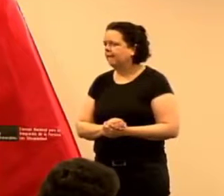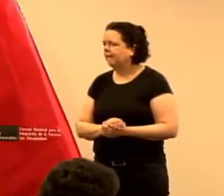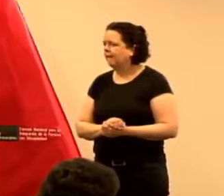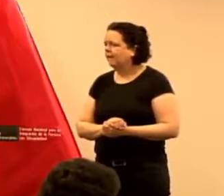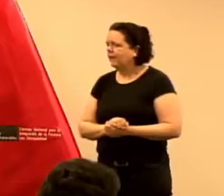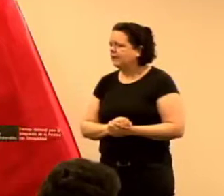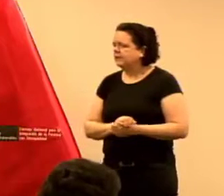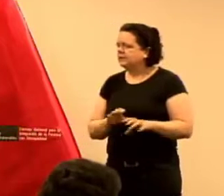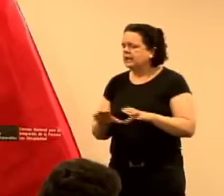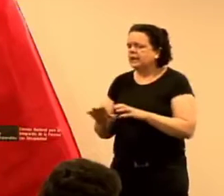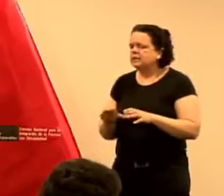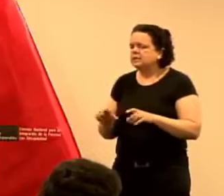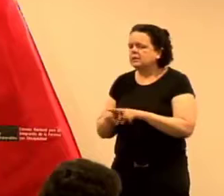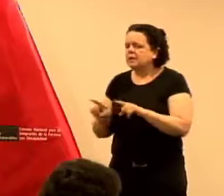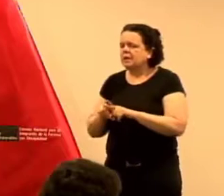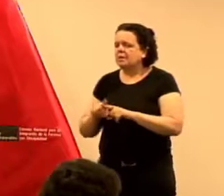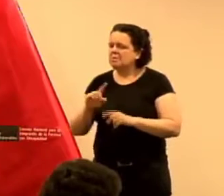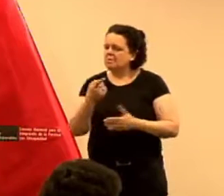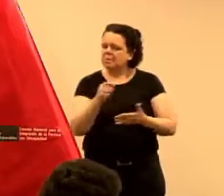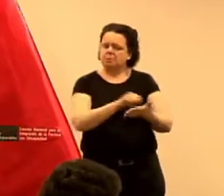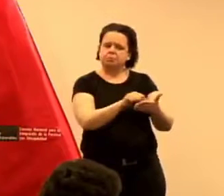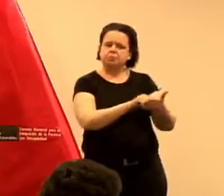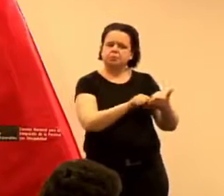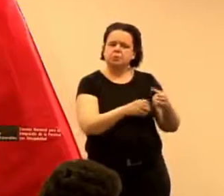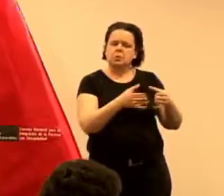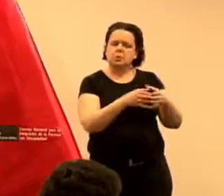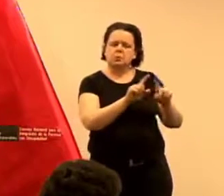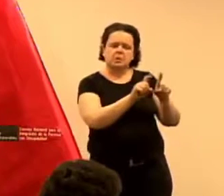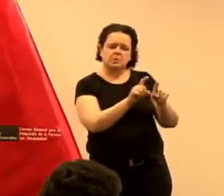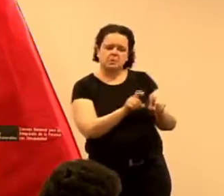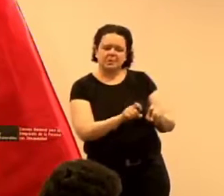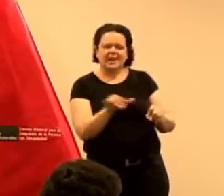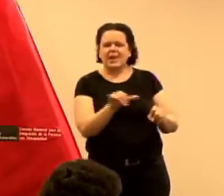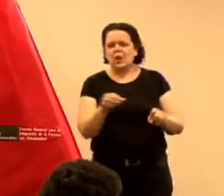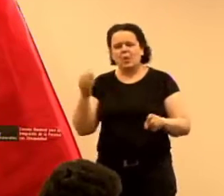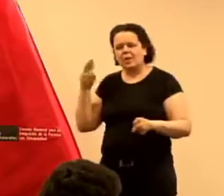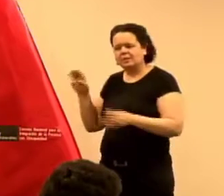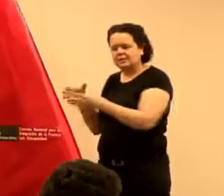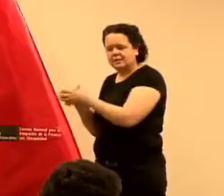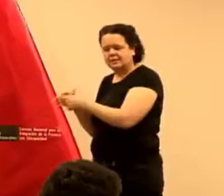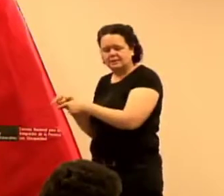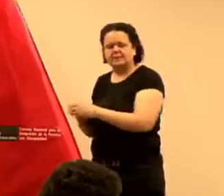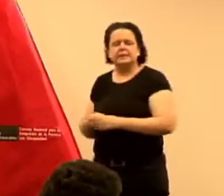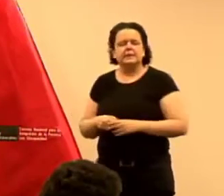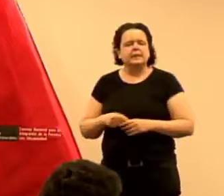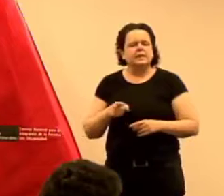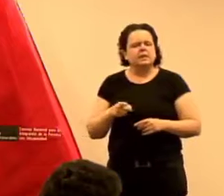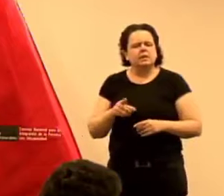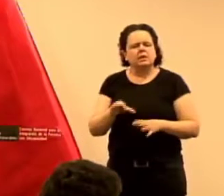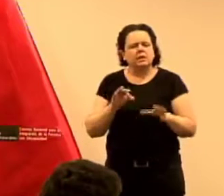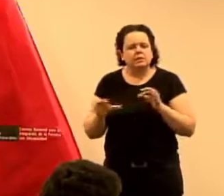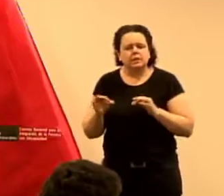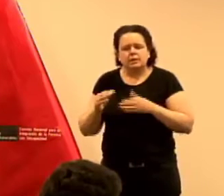Se hizo también un primer borrador del conjunto de preguntas, al igual que se hizo con el módulo de niños, y nos encontramos